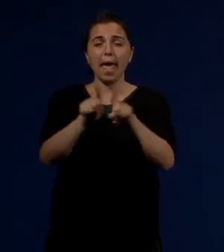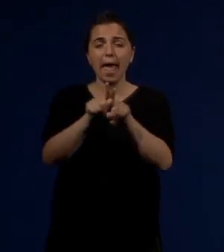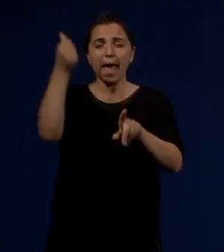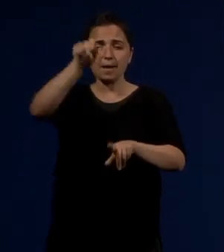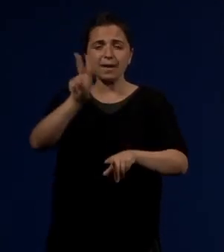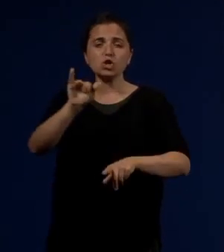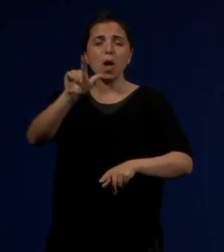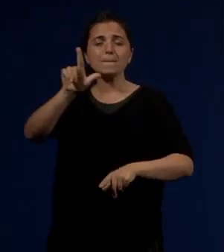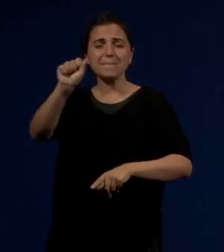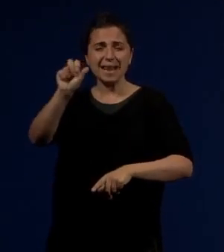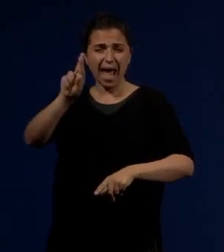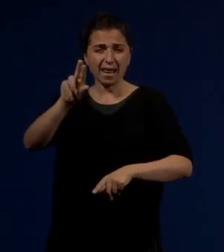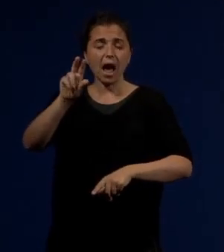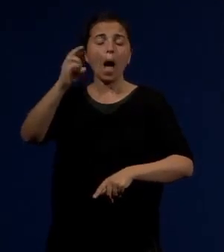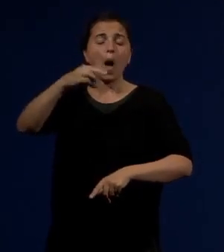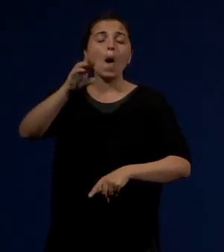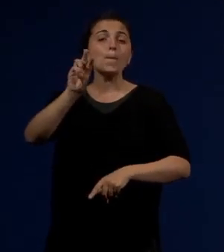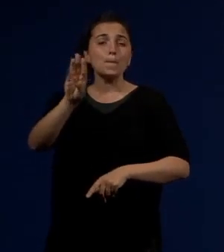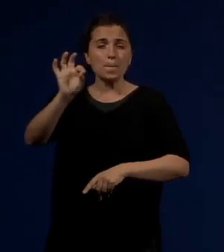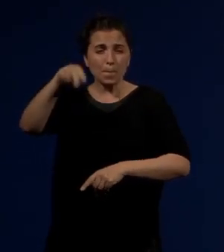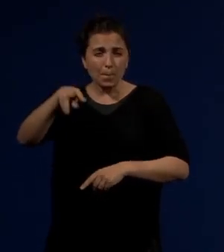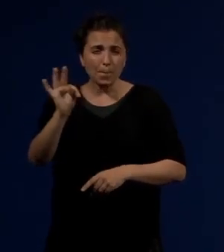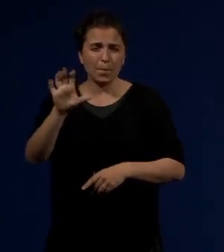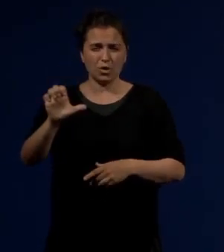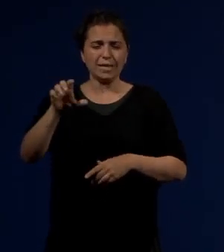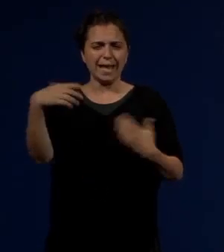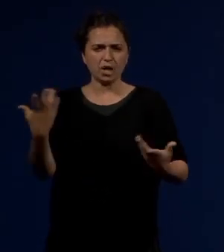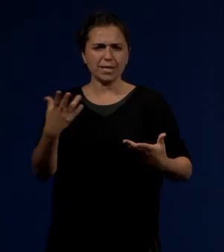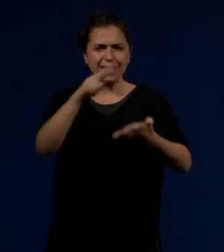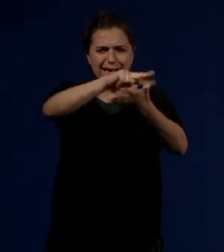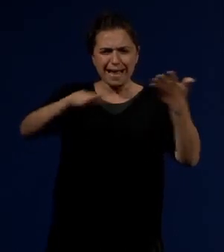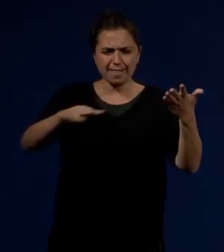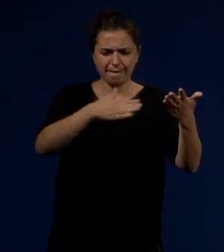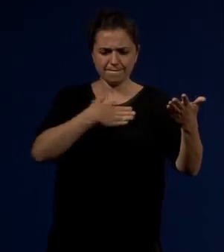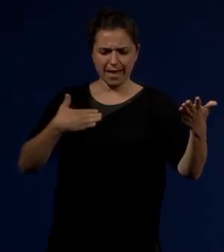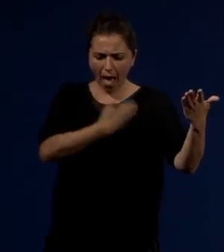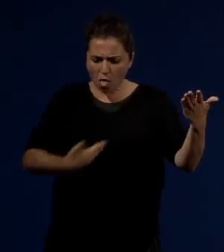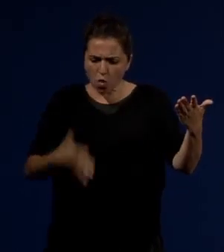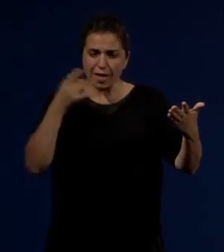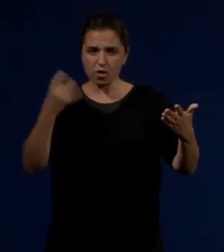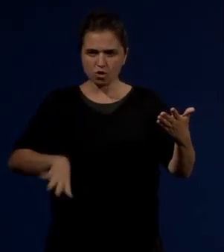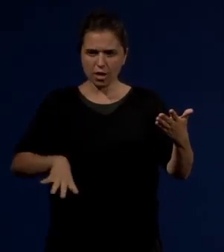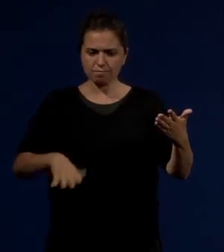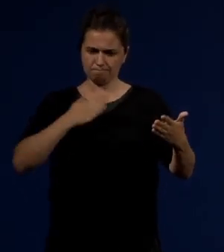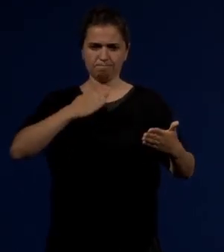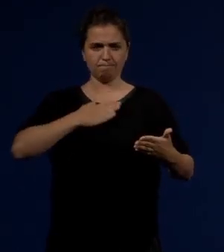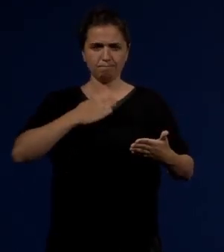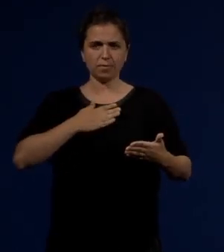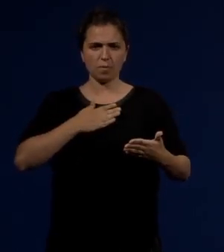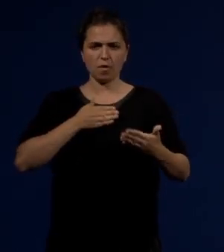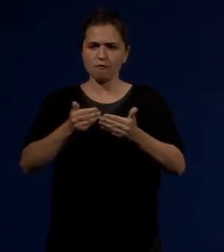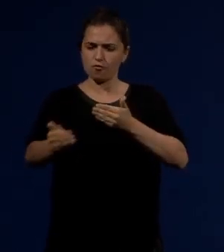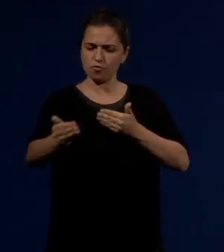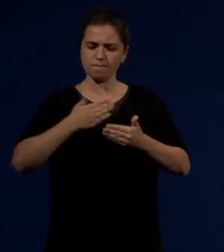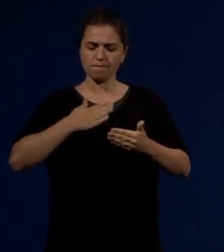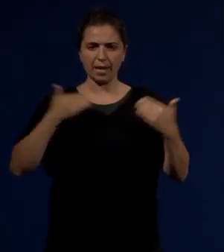Galicia se constituía a partir dese momento e para sempre nación que quería ser dona de seu, do seu futuro, do seu destino, e que non quería